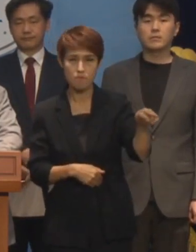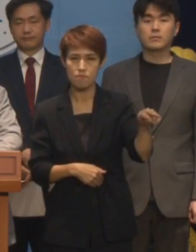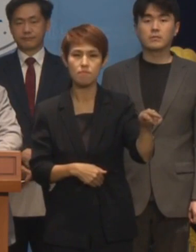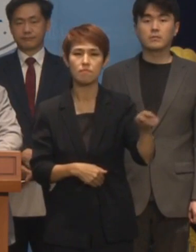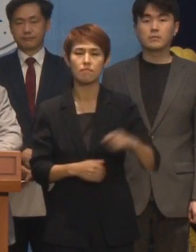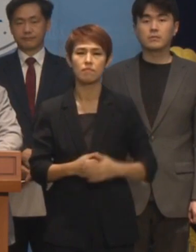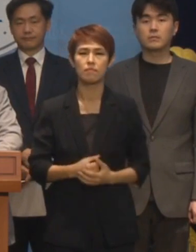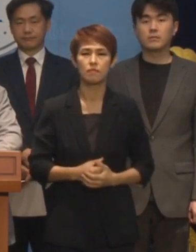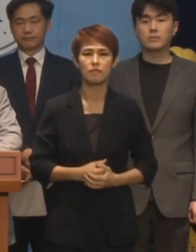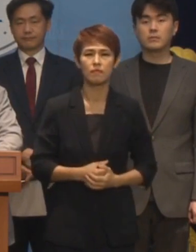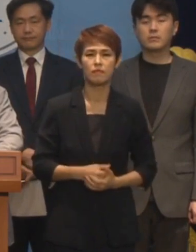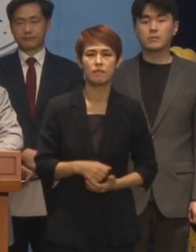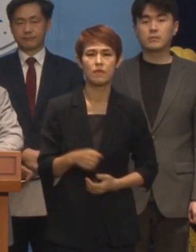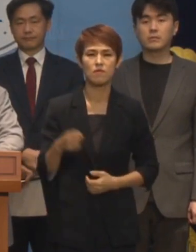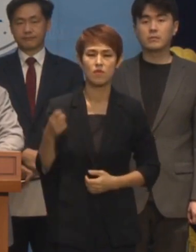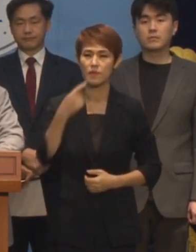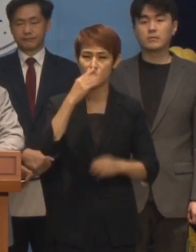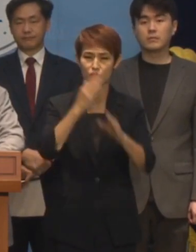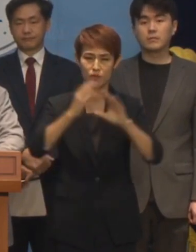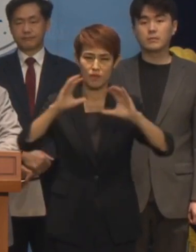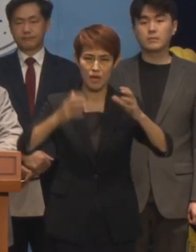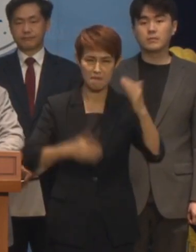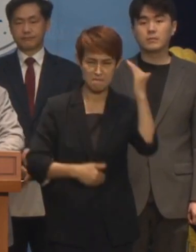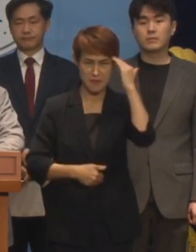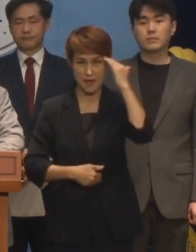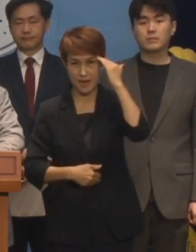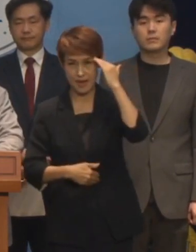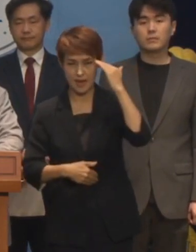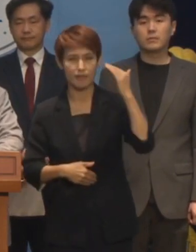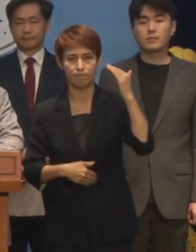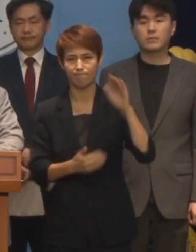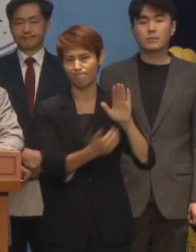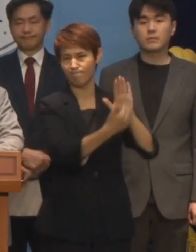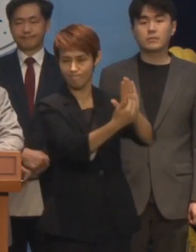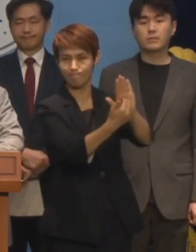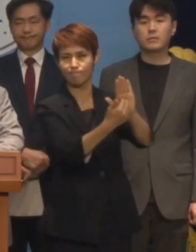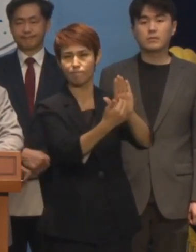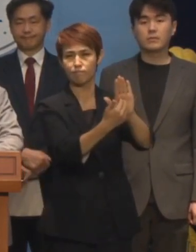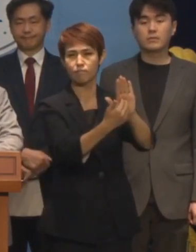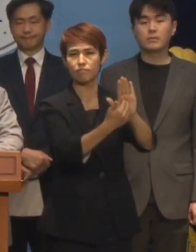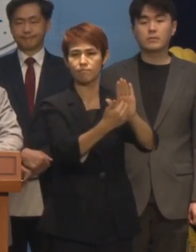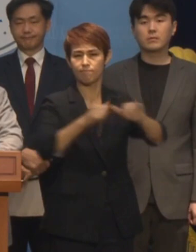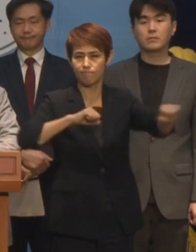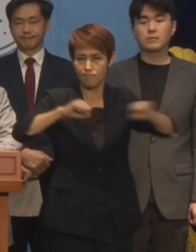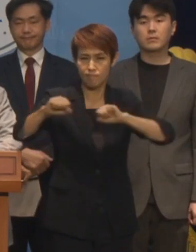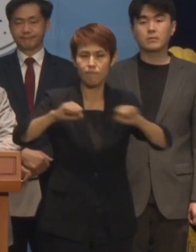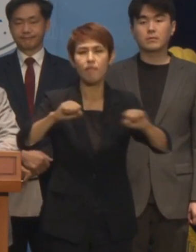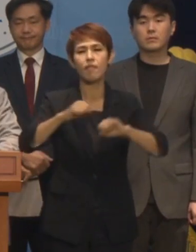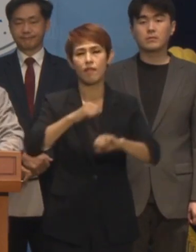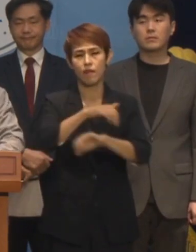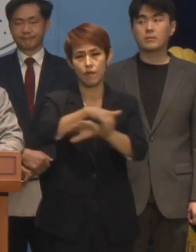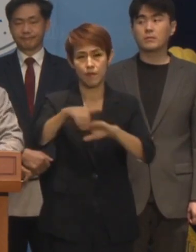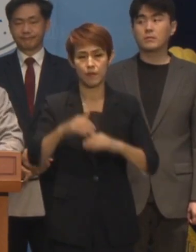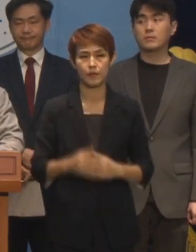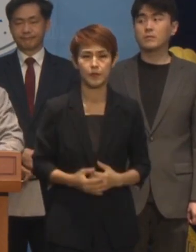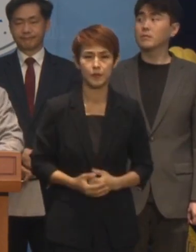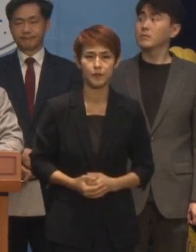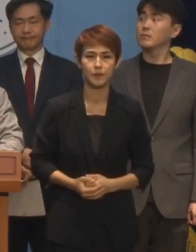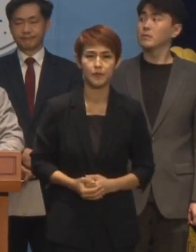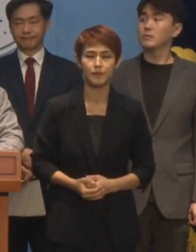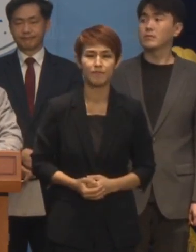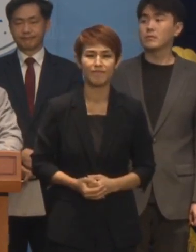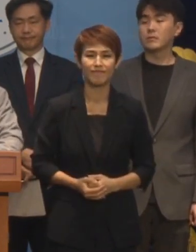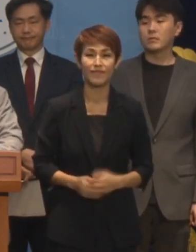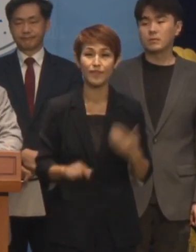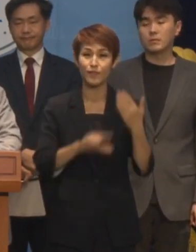선동과 민주공화국 파괴 책동에 맞서 싸울 수 있는 온갖 수단을 강구하겠습니다. 2024년